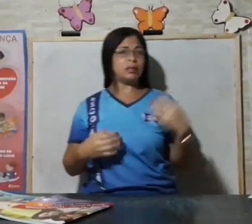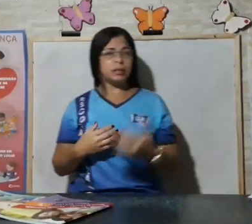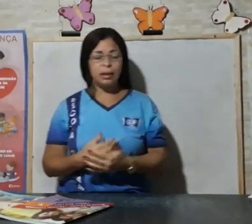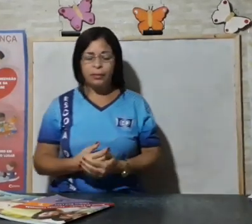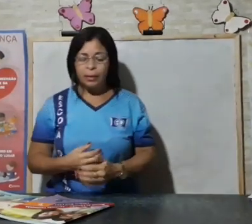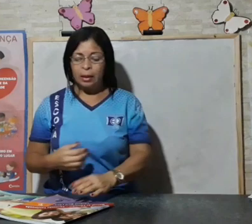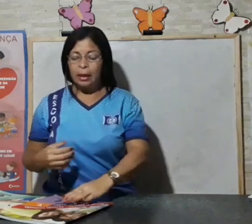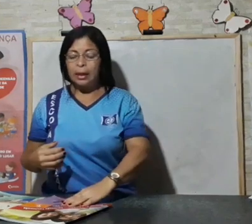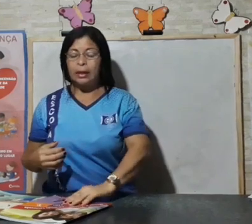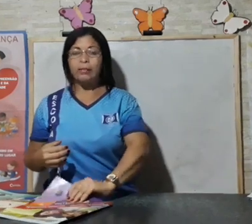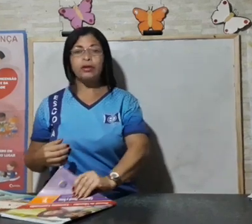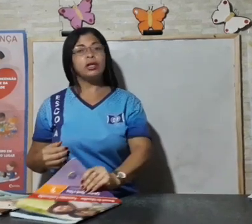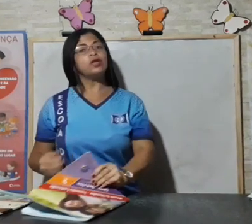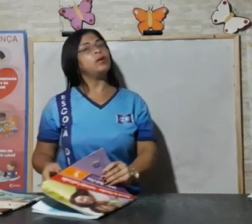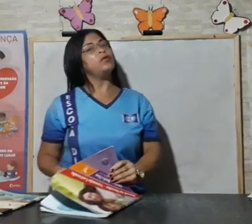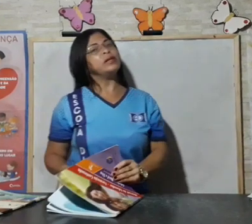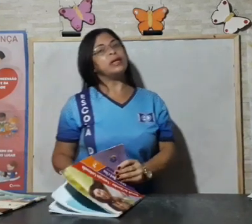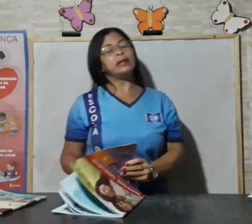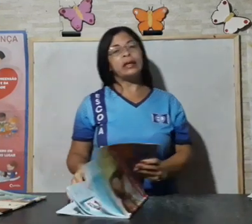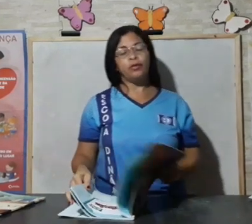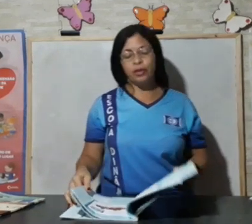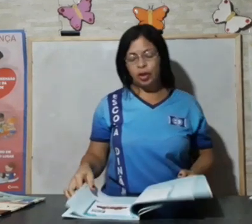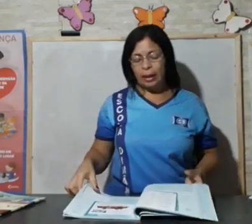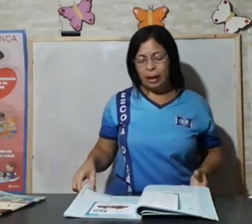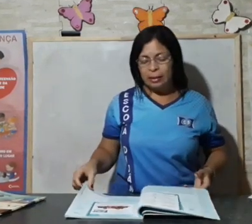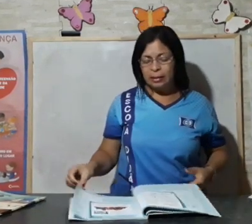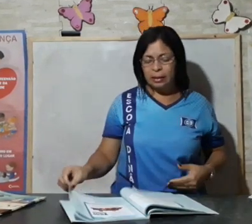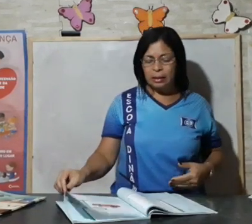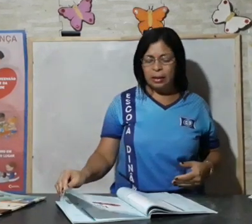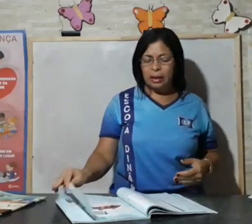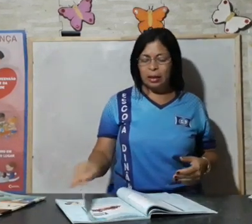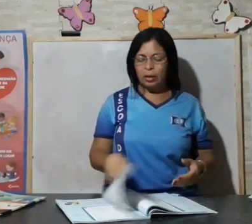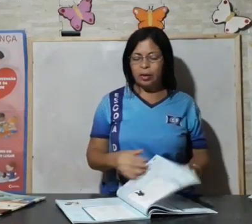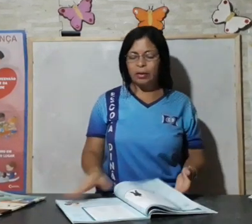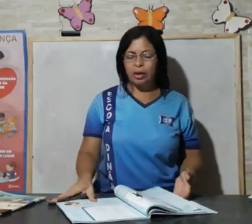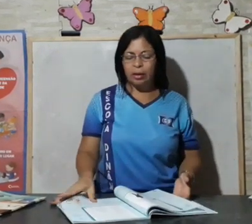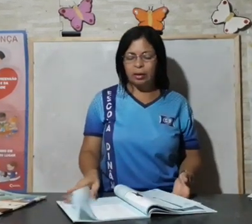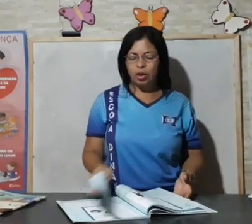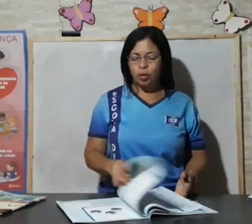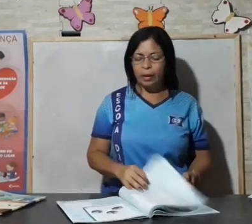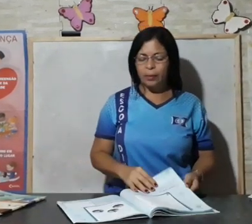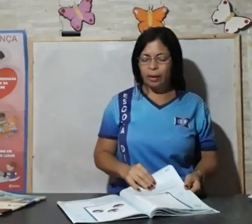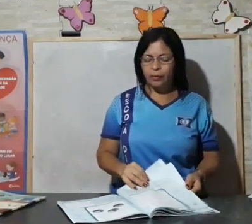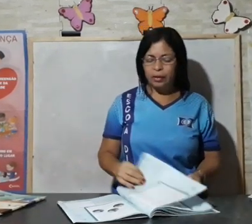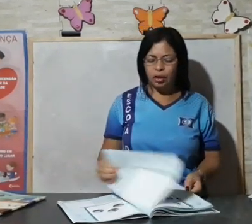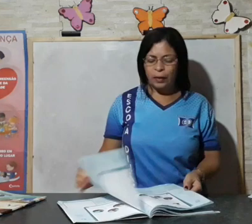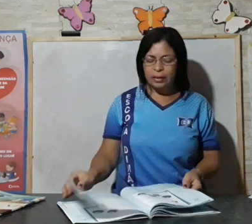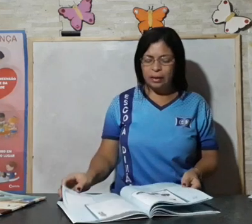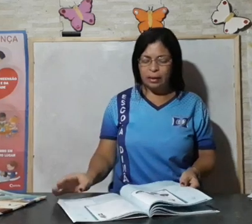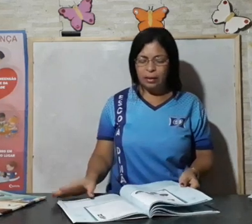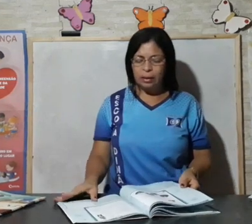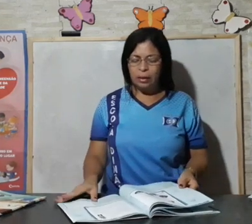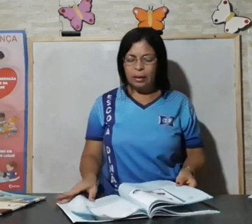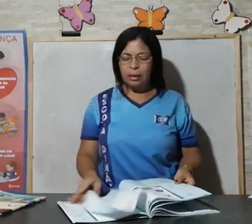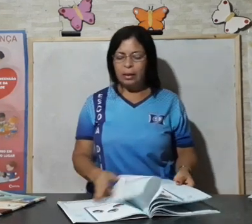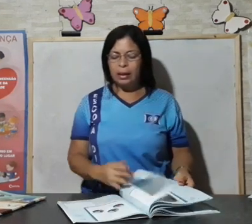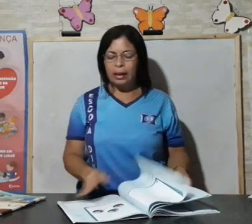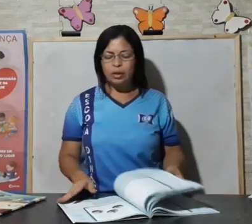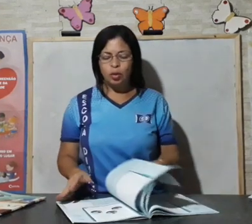né? E vocês vão fazer a tarefinha de classe, que a Ana deixou aí para vocês fazerem, que é